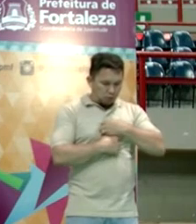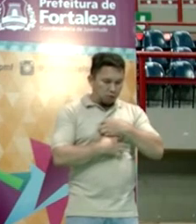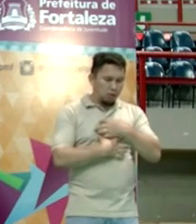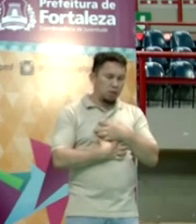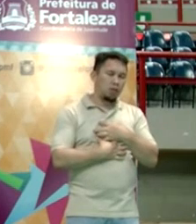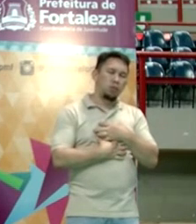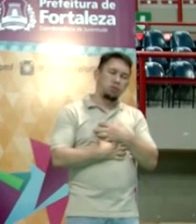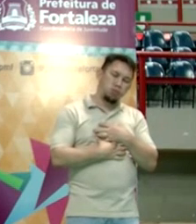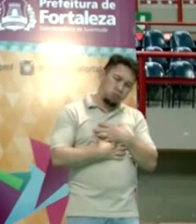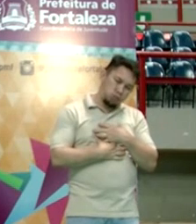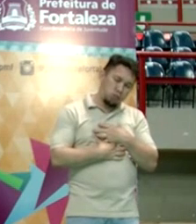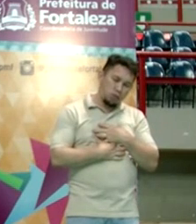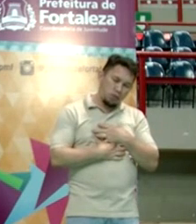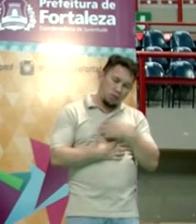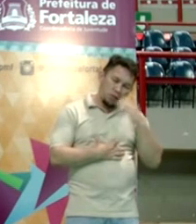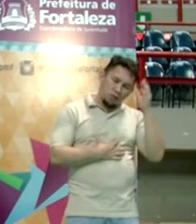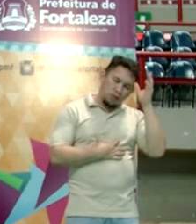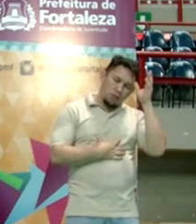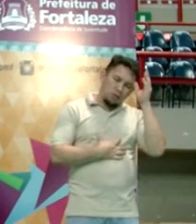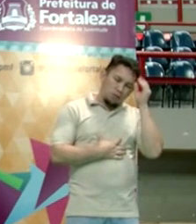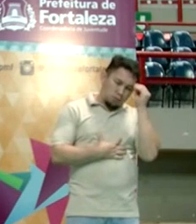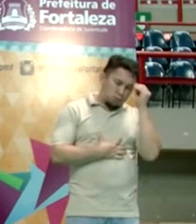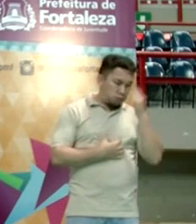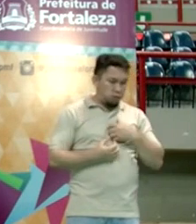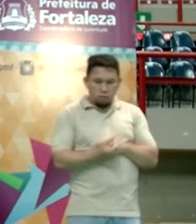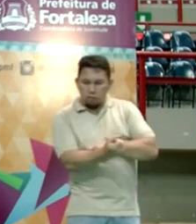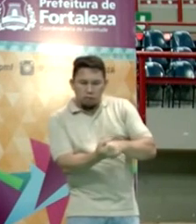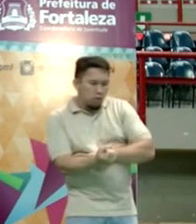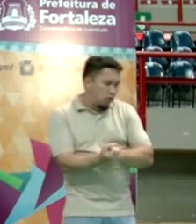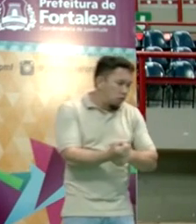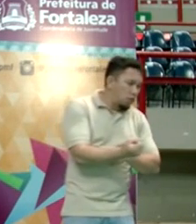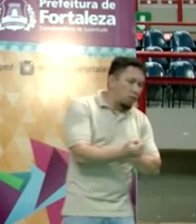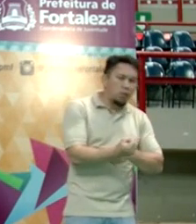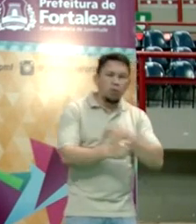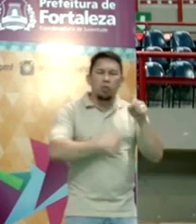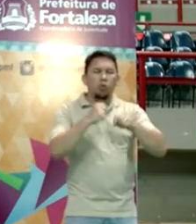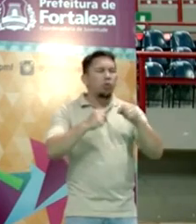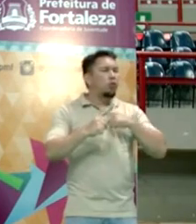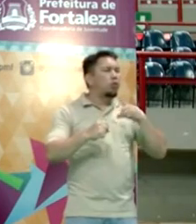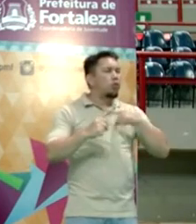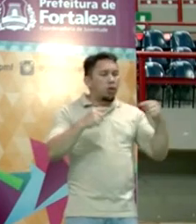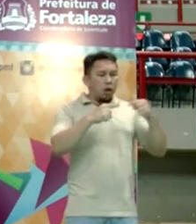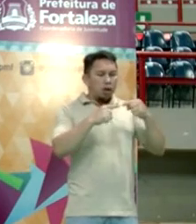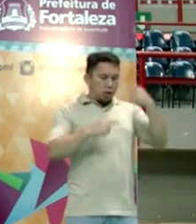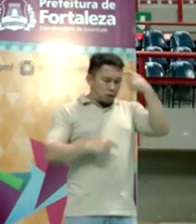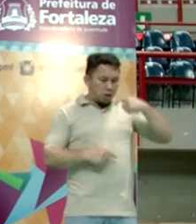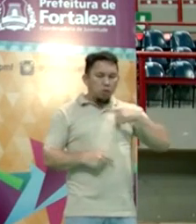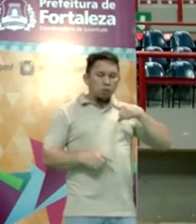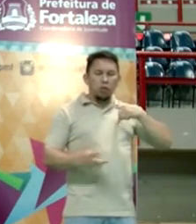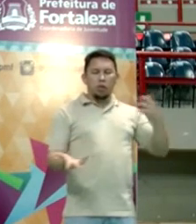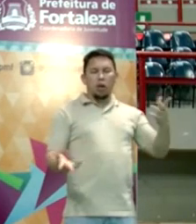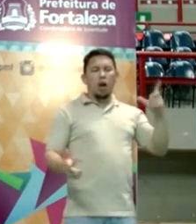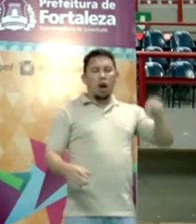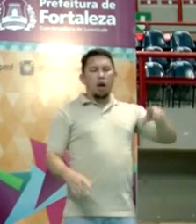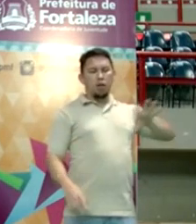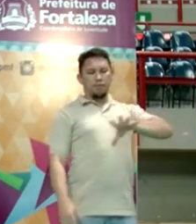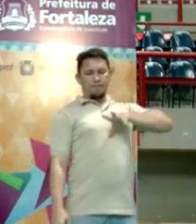frouxa. Sossega e depois desinquieta. O que ela quer da gente é